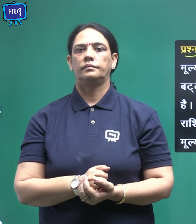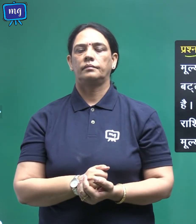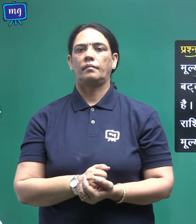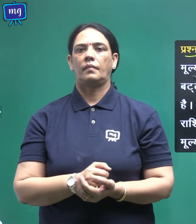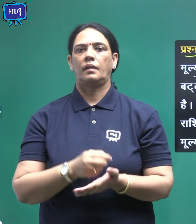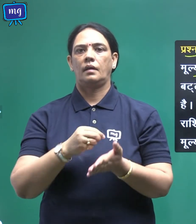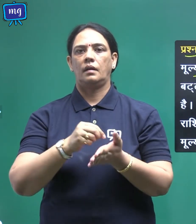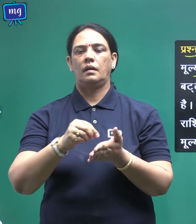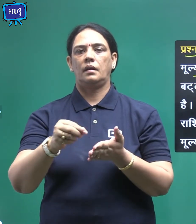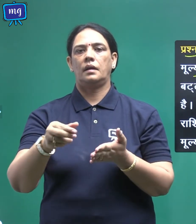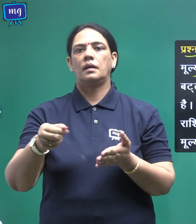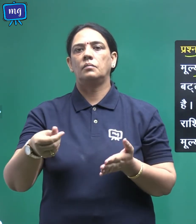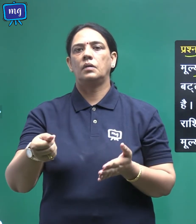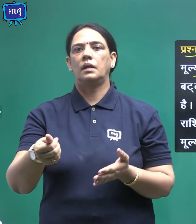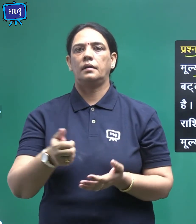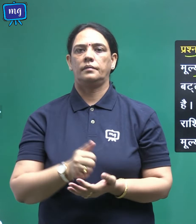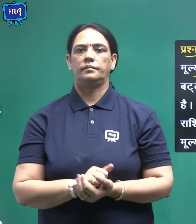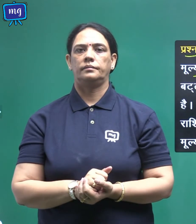सूची मूल्य